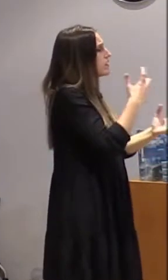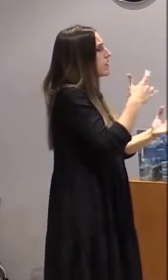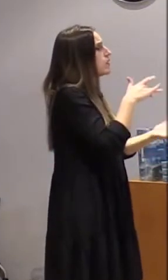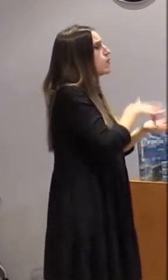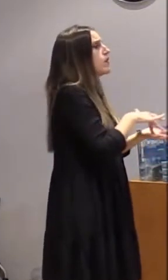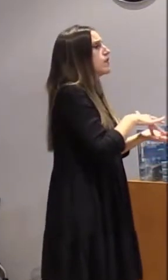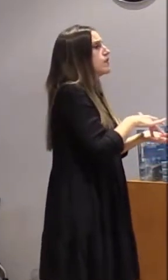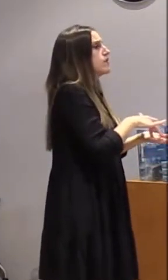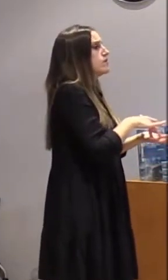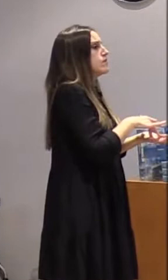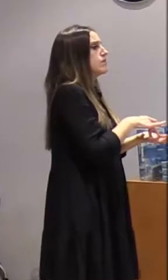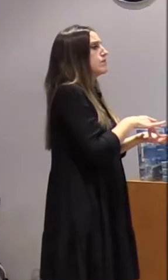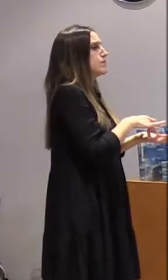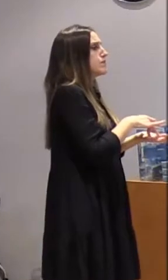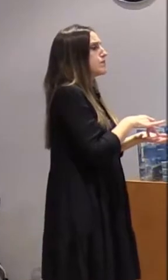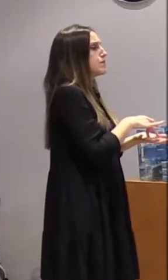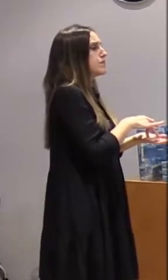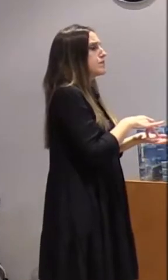del